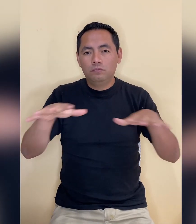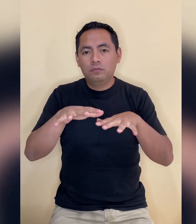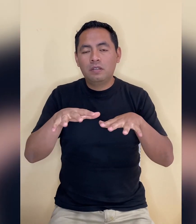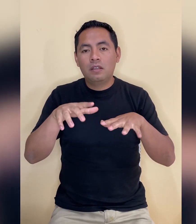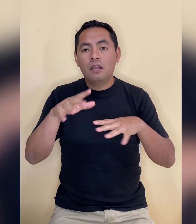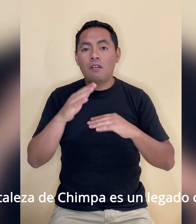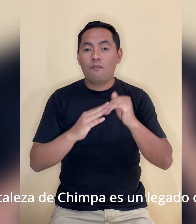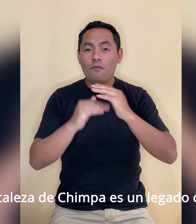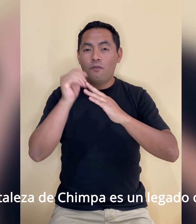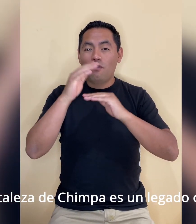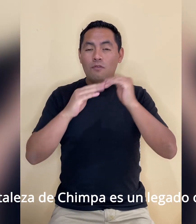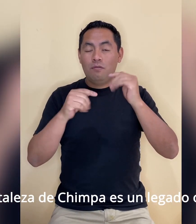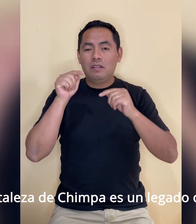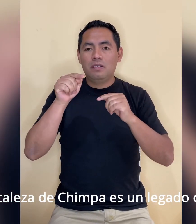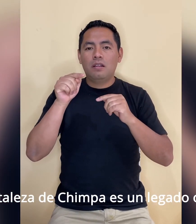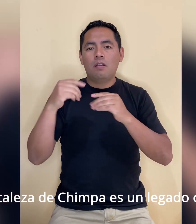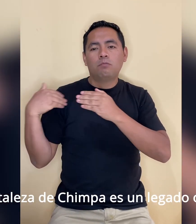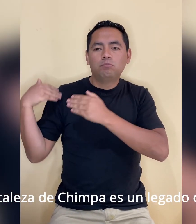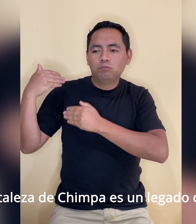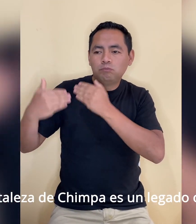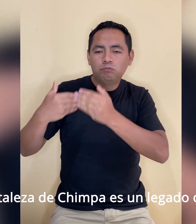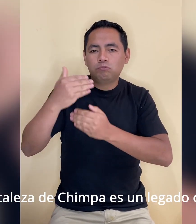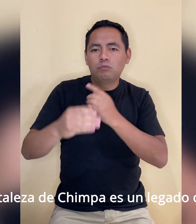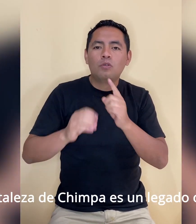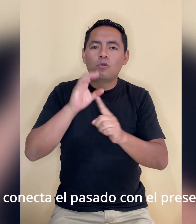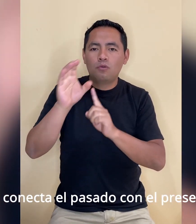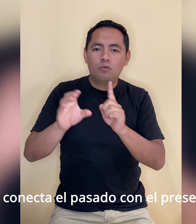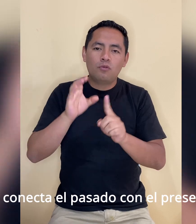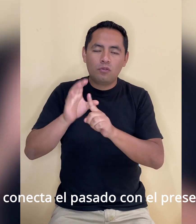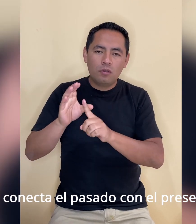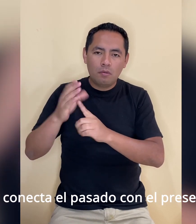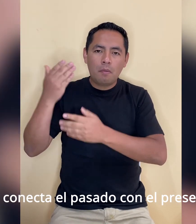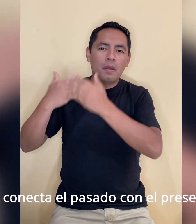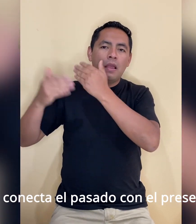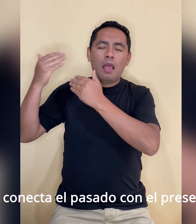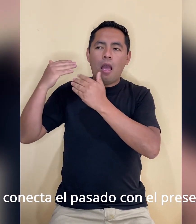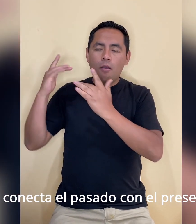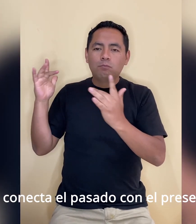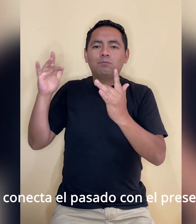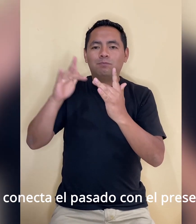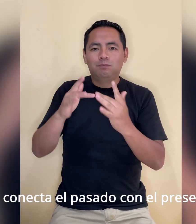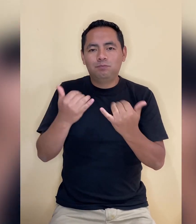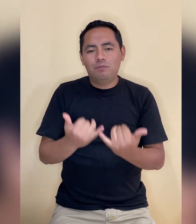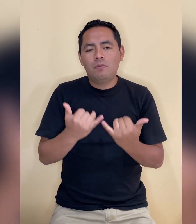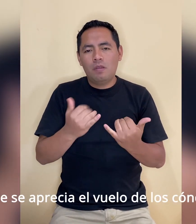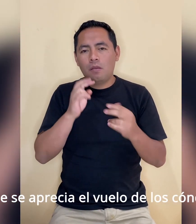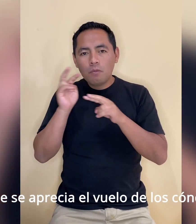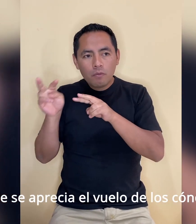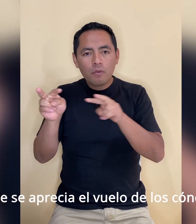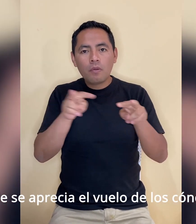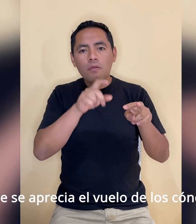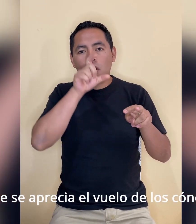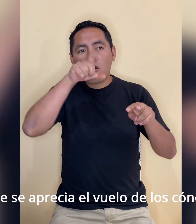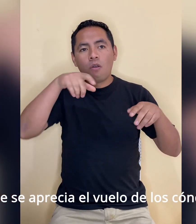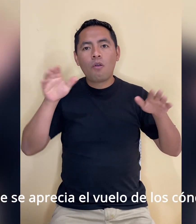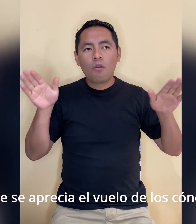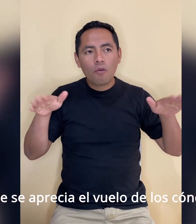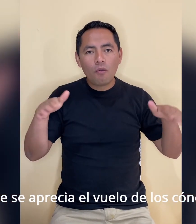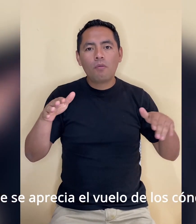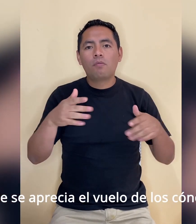La Fortaleza de Chimpa es un legado cultural que conecta el pasado con el presente, donde se aprecia el vuelo de los cóndores